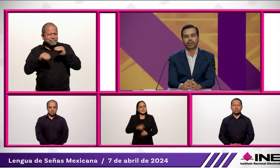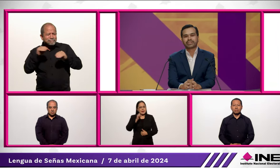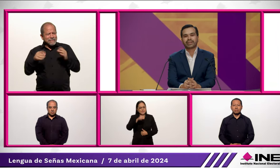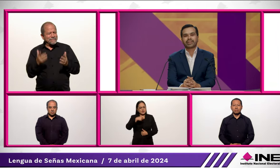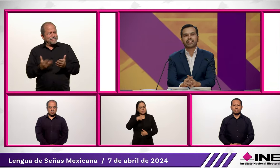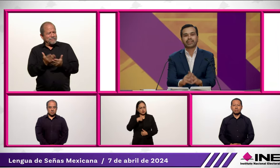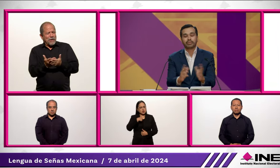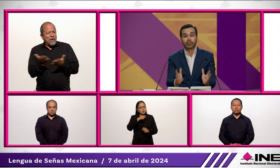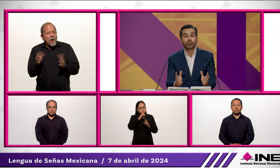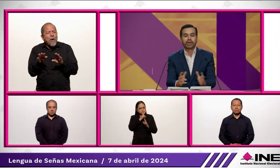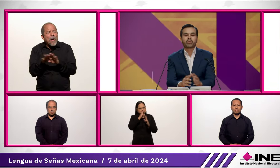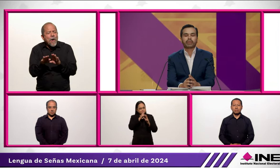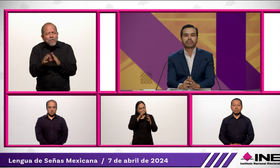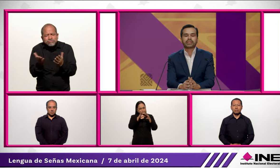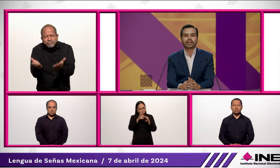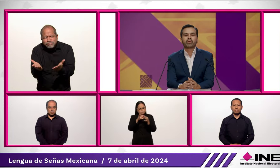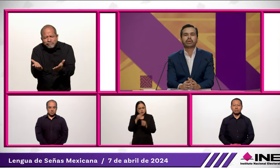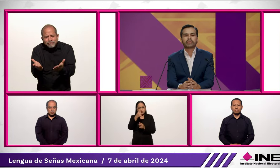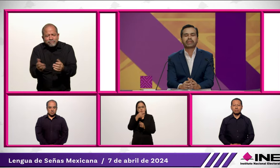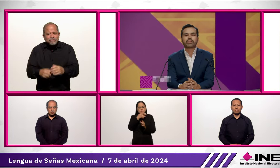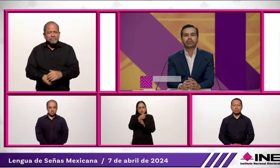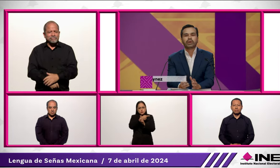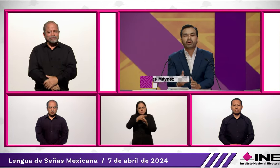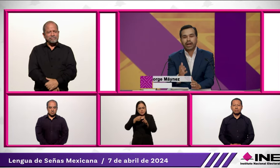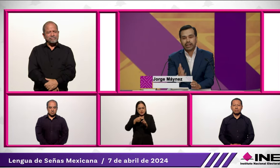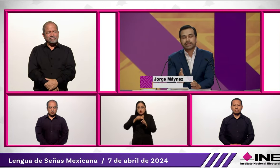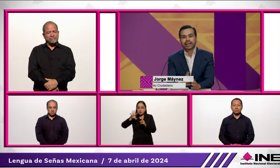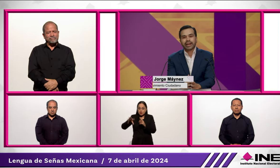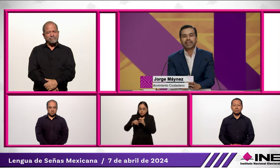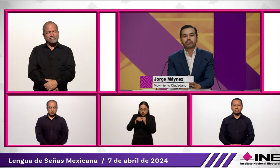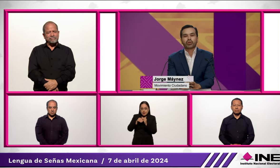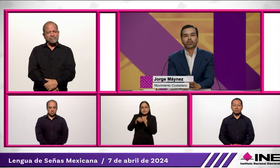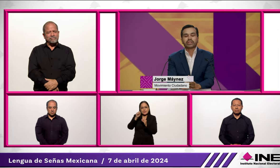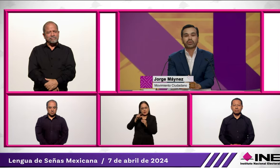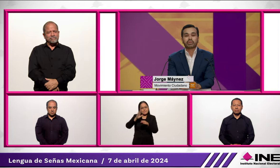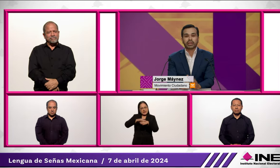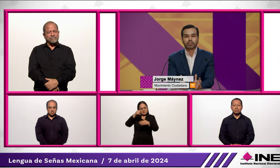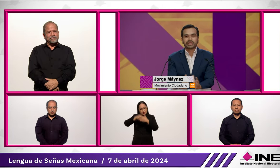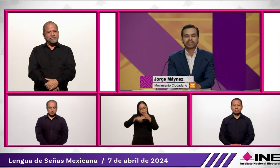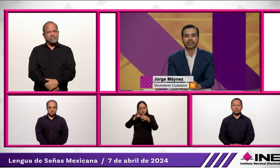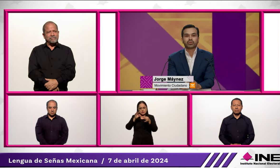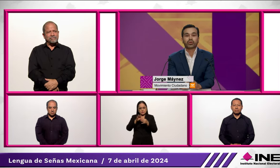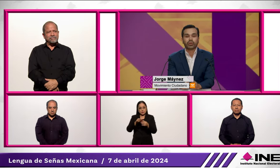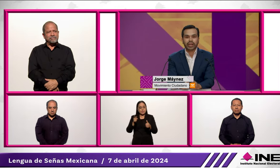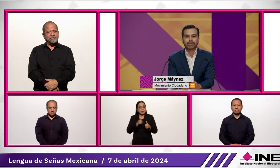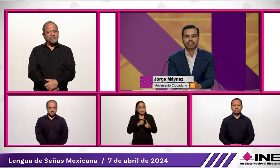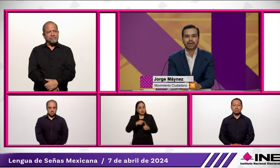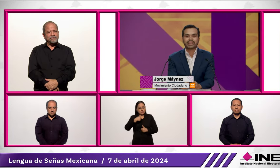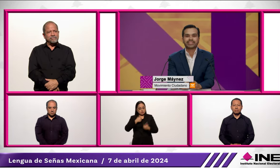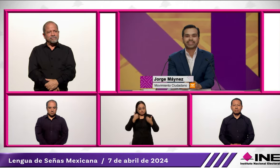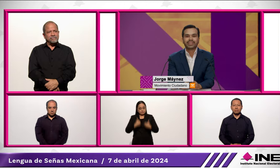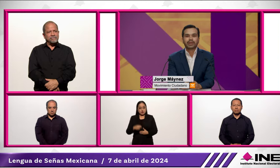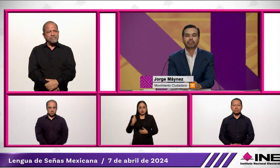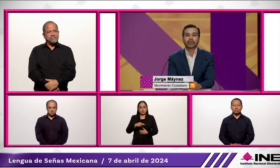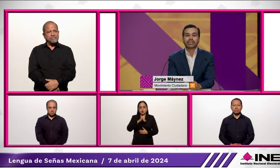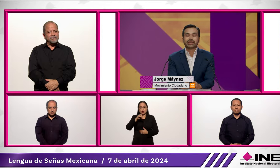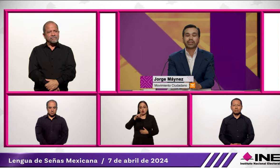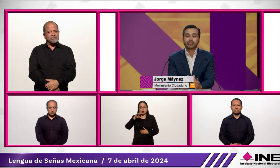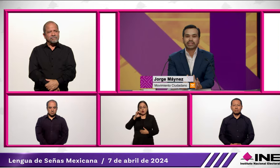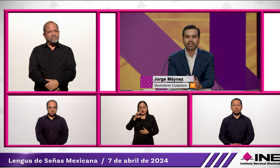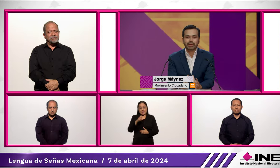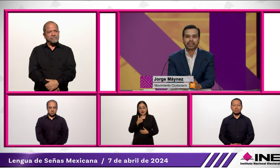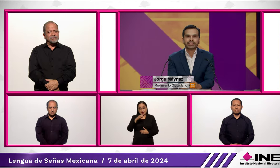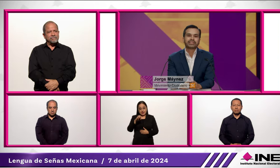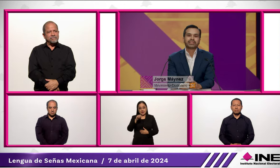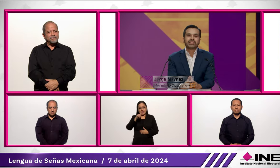la respuesta en el minuto y medio que vamos a tener complementario. Antes que nada, y por educación, me quiero presentar. Soy Jorge Álvarez Máynez, pero desde